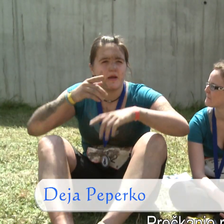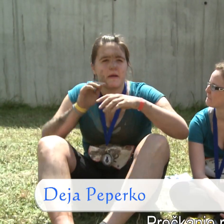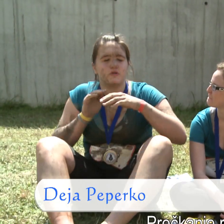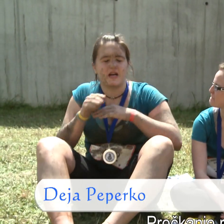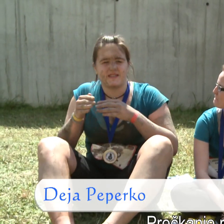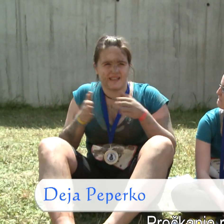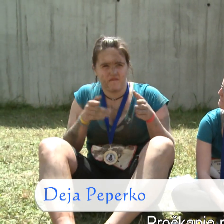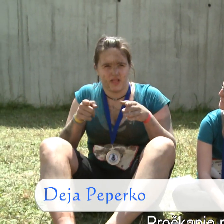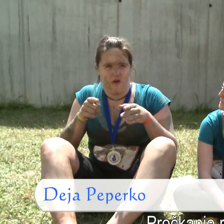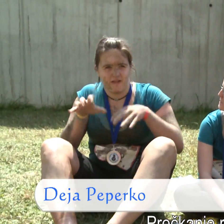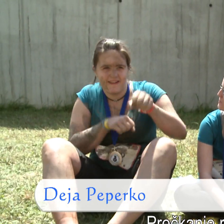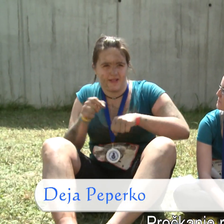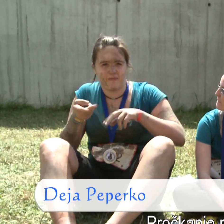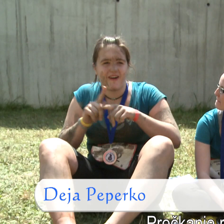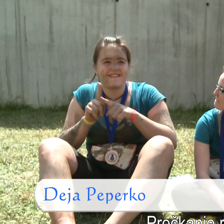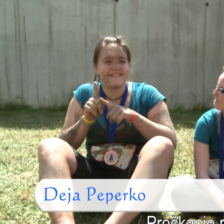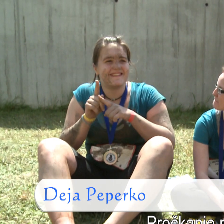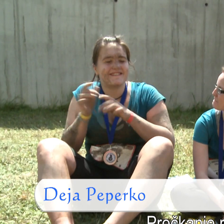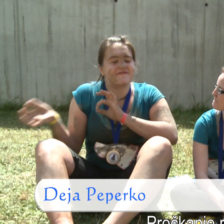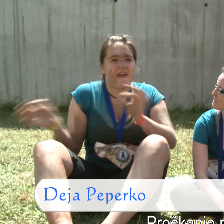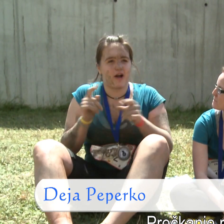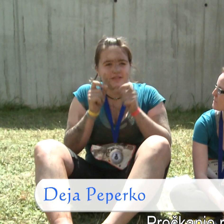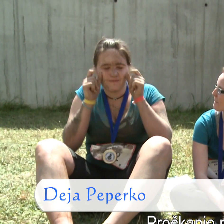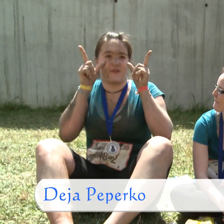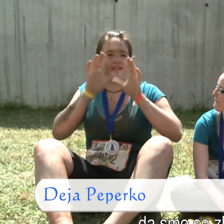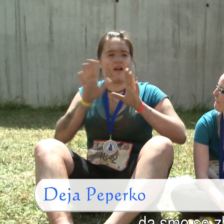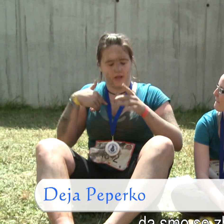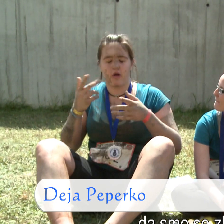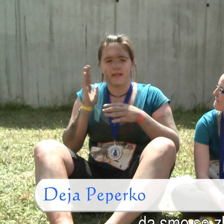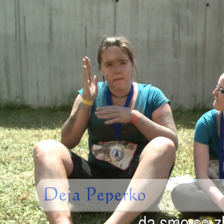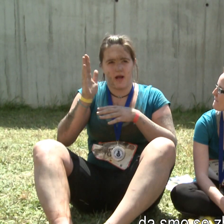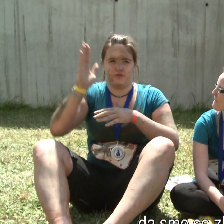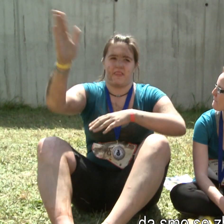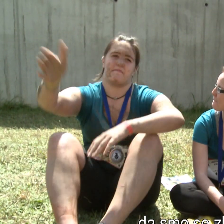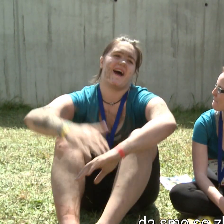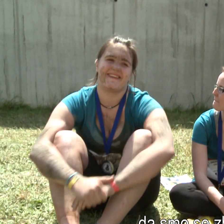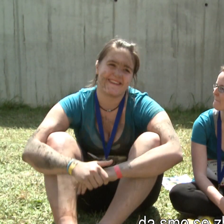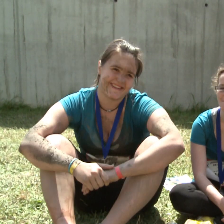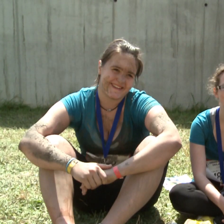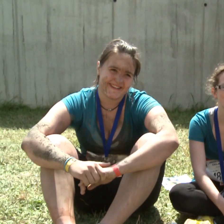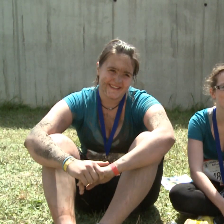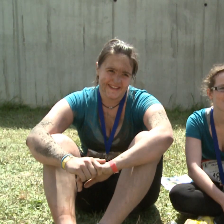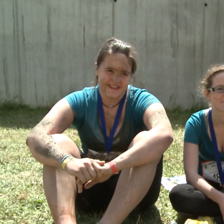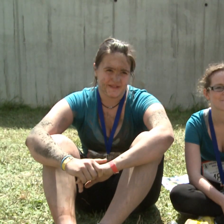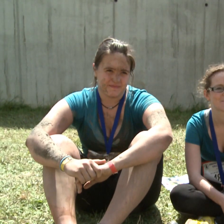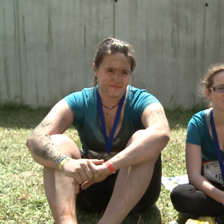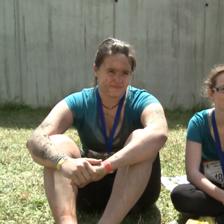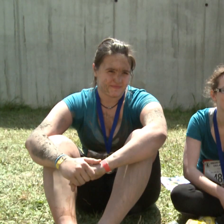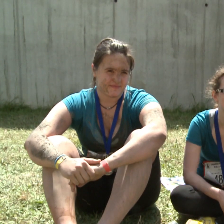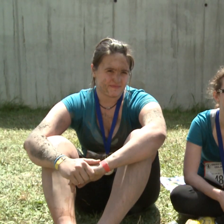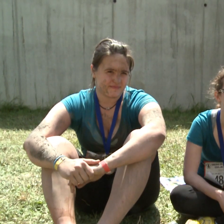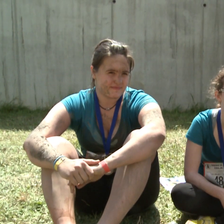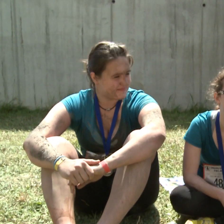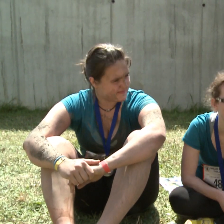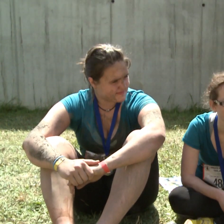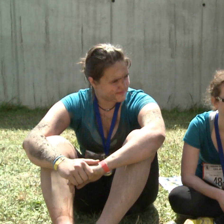Ne boš ga. Evo, potredi imajo za meši, če Atija želibaš, veš, kaj so